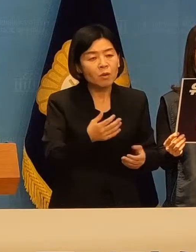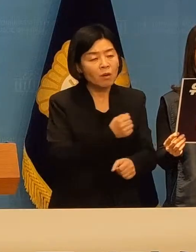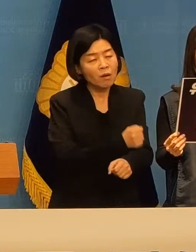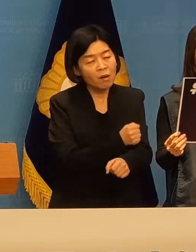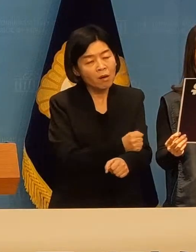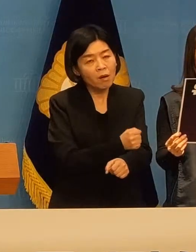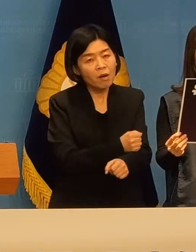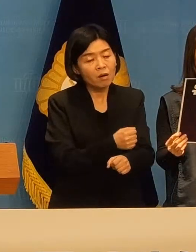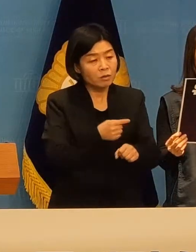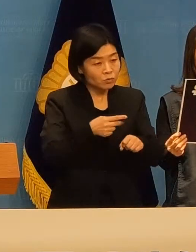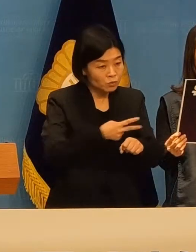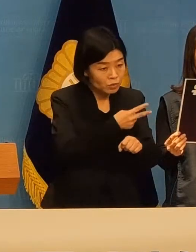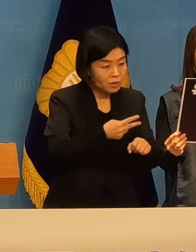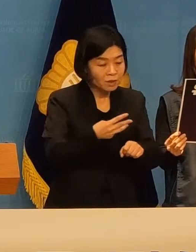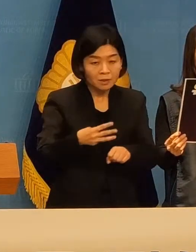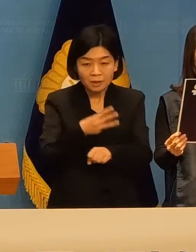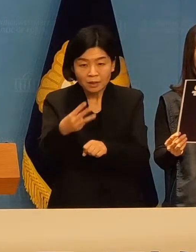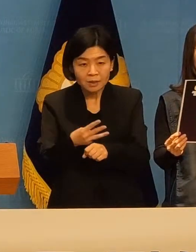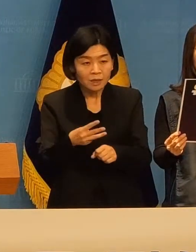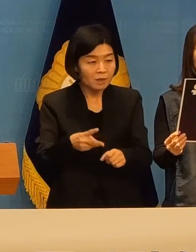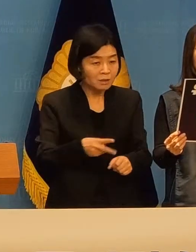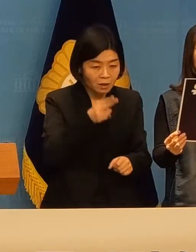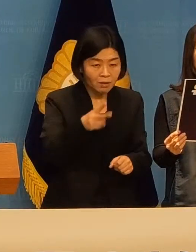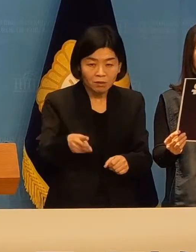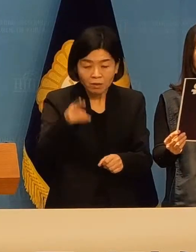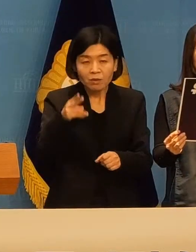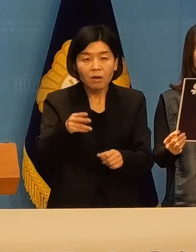시간씩 다른 부서의 업무를 지원 나가야 할 때도 있다.